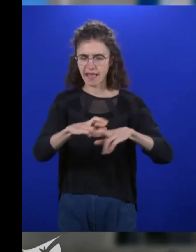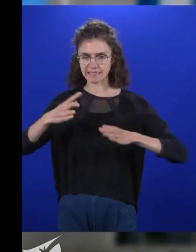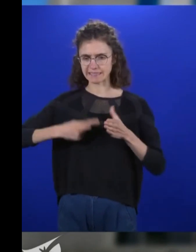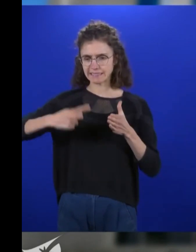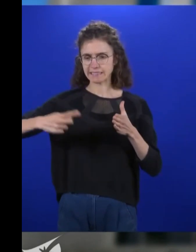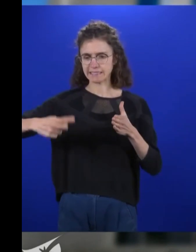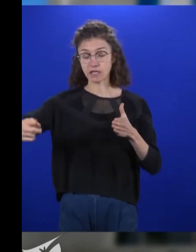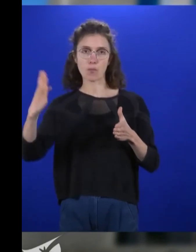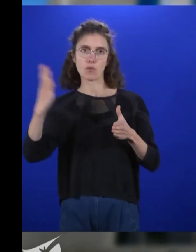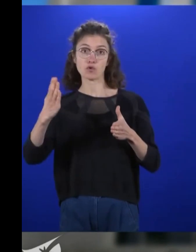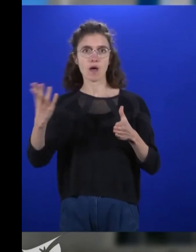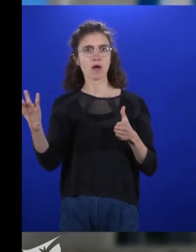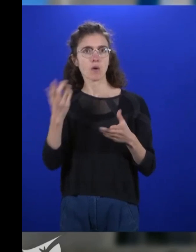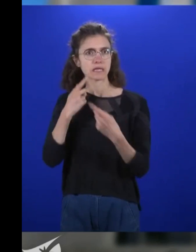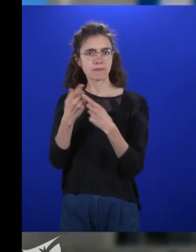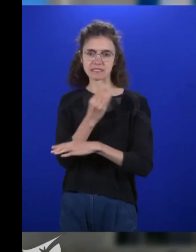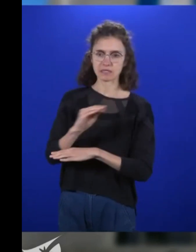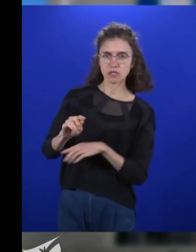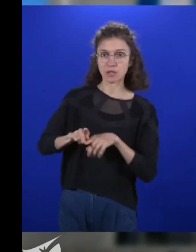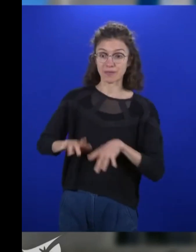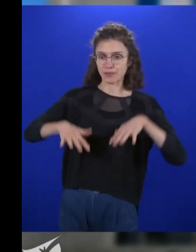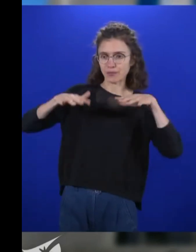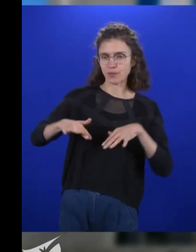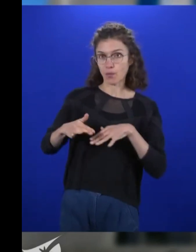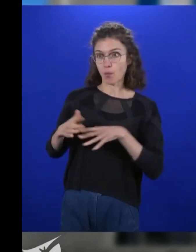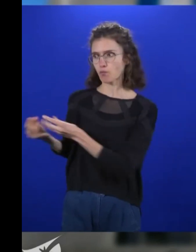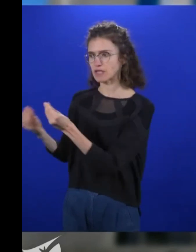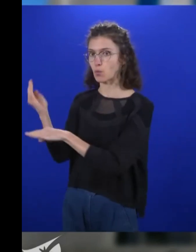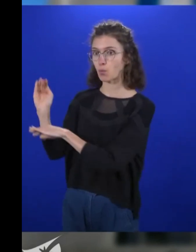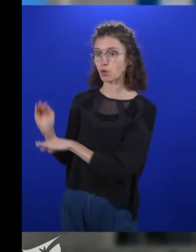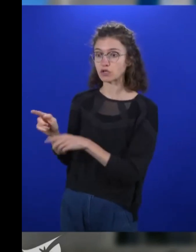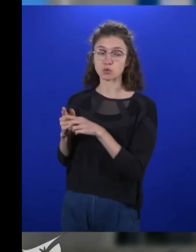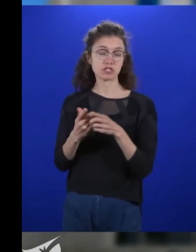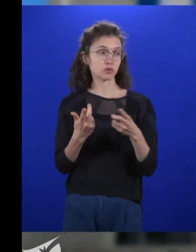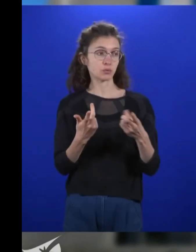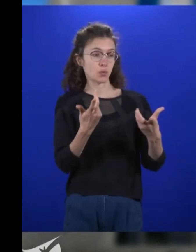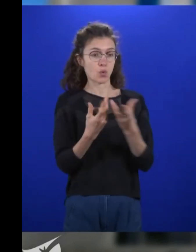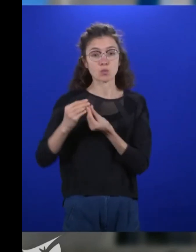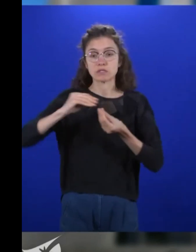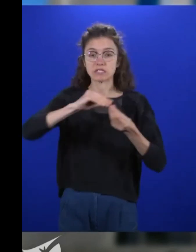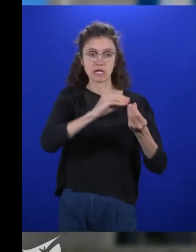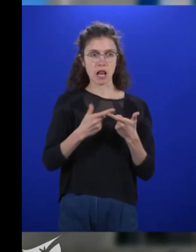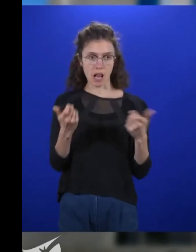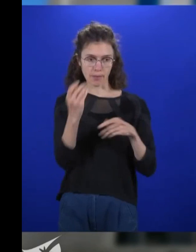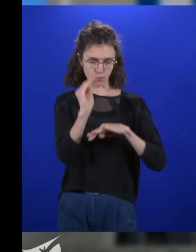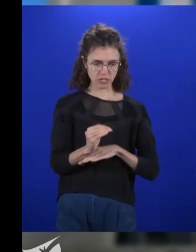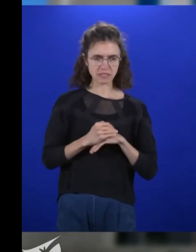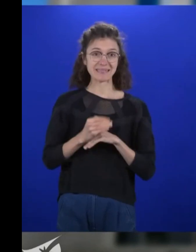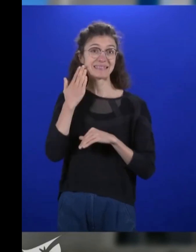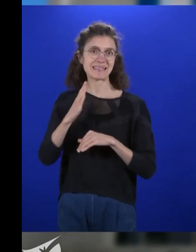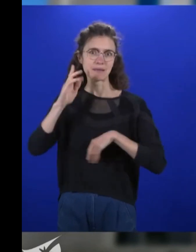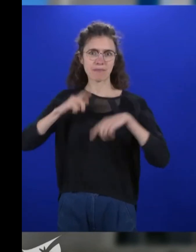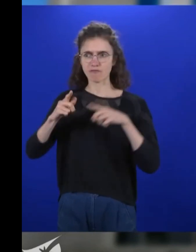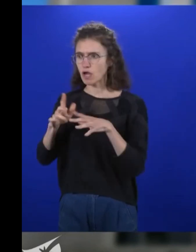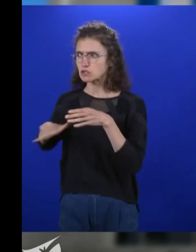populations et des biens face aux inondations, pour des raisons économiques puisque les zones situées au bord de rivières ou de fleuves sont souvent des